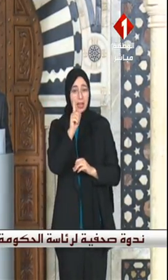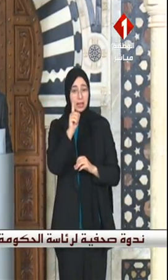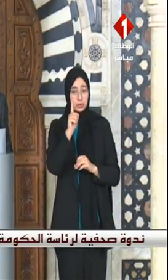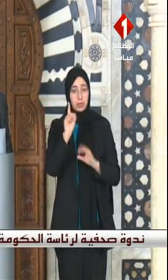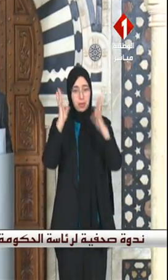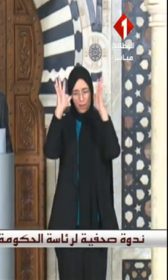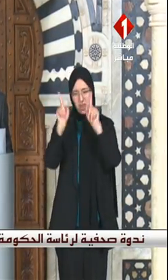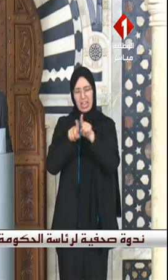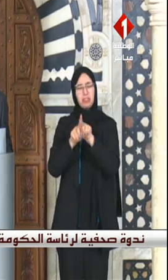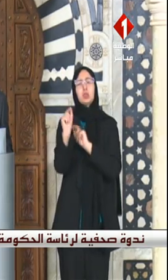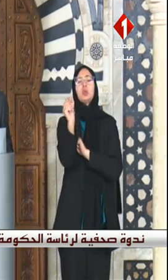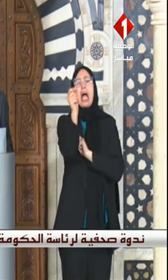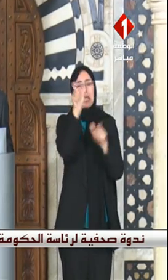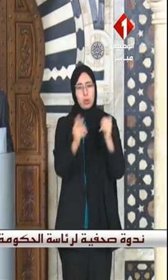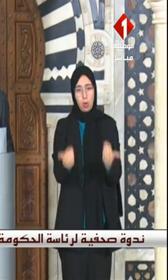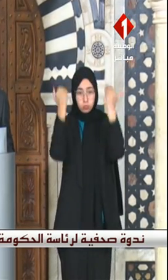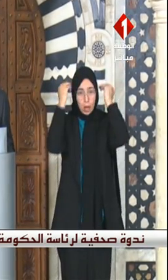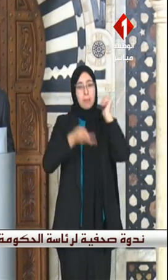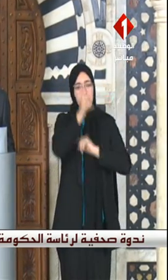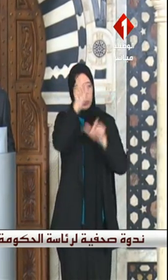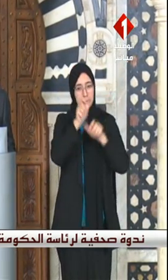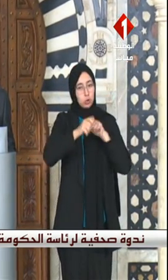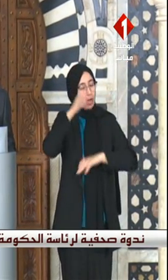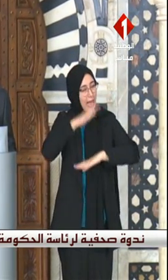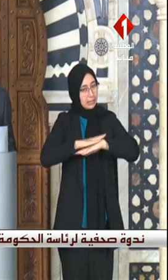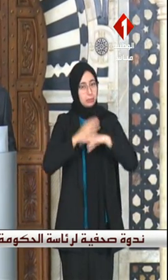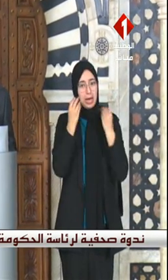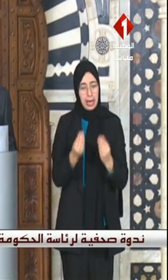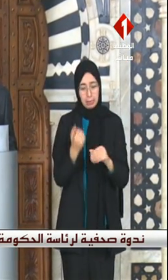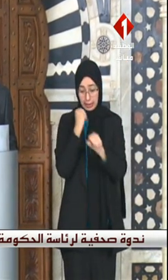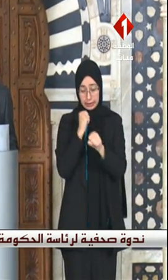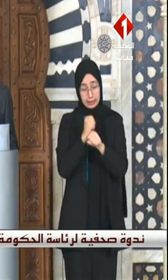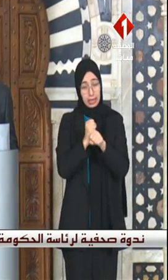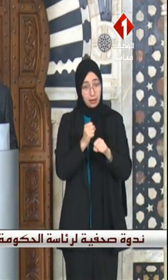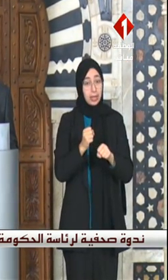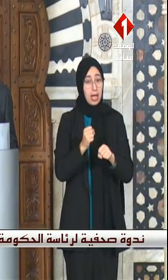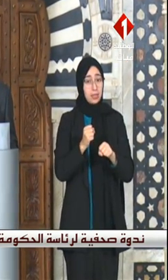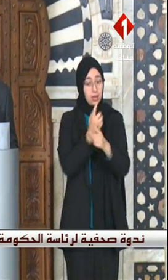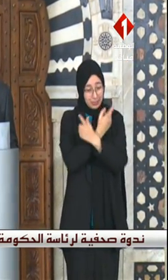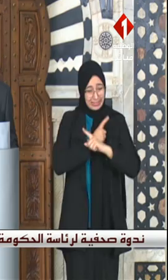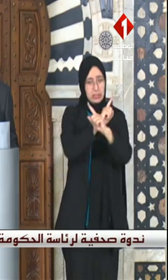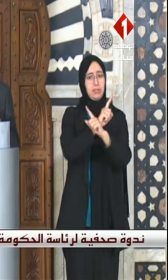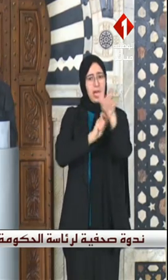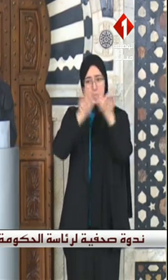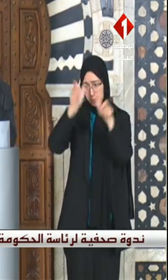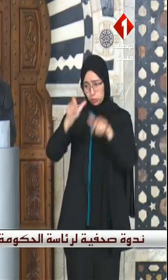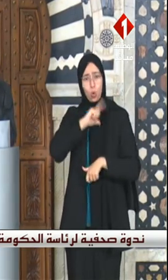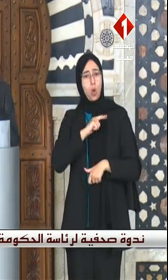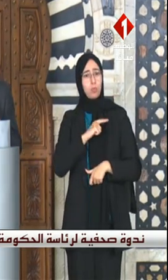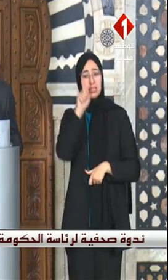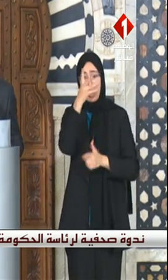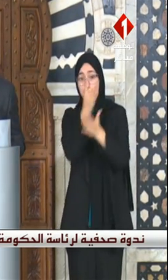تمثل الاستثناء الذي يؤكد المبدأ، لأنه المبدأ أنه ثم عمل كبير، ثم تصدي كبير لأي إخلال وأي